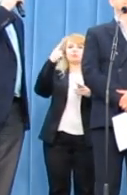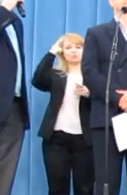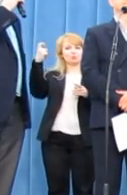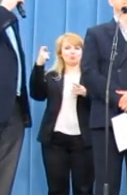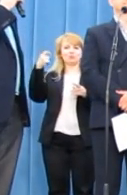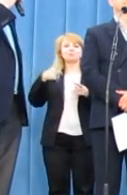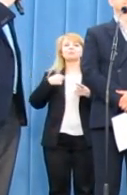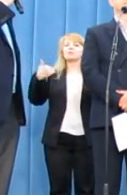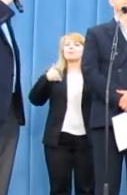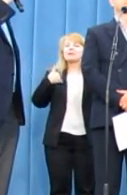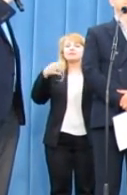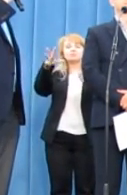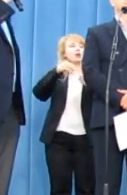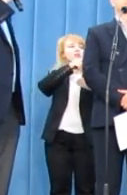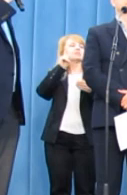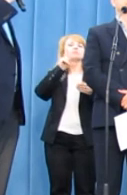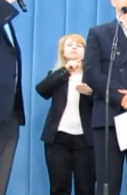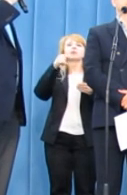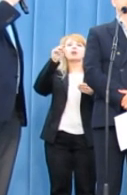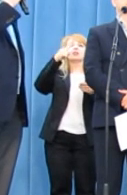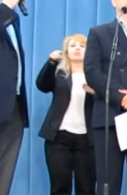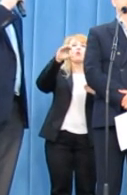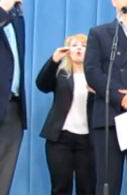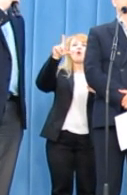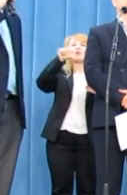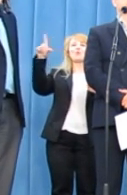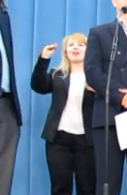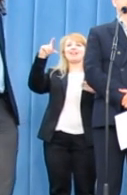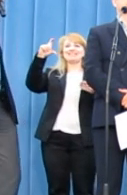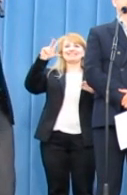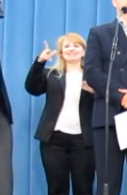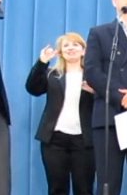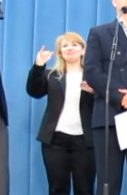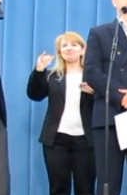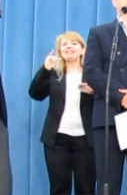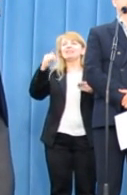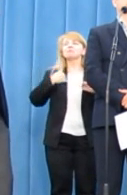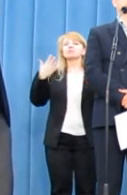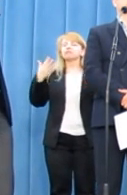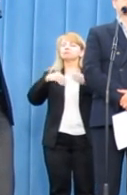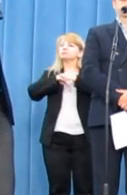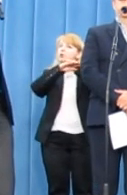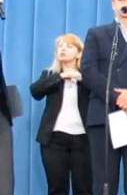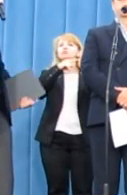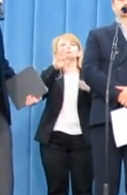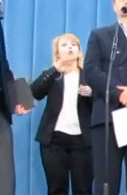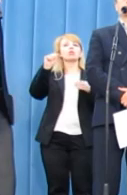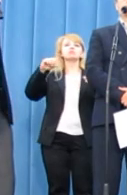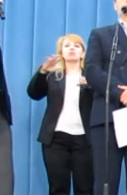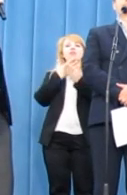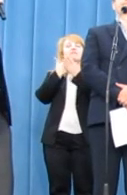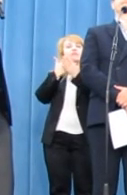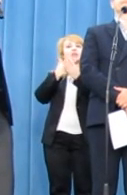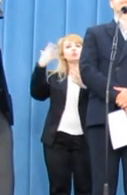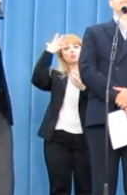Myśmy wtedy stanęli po stronie Andrzeja Dołeckiego, stroną Ryszard Kalisz, stanął Janusz Palikot. Ręczyliśmy za tego człowieka, uważaliśmy, że jest więźniem sumienia.